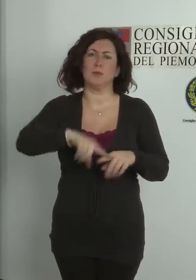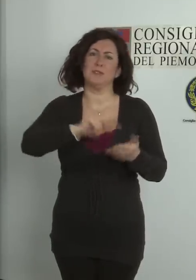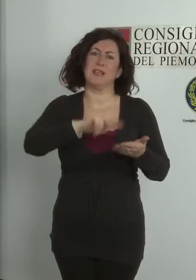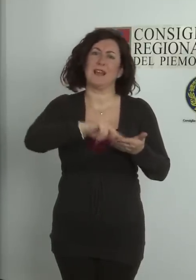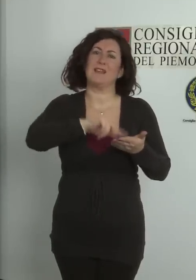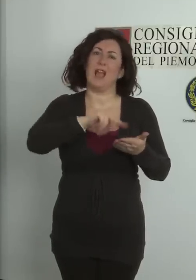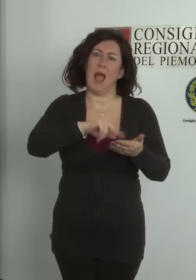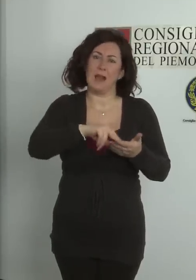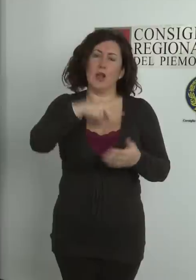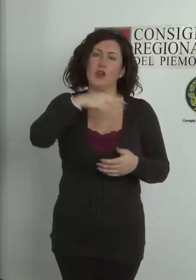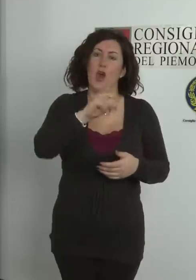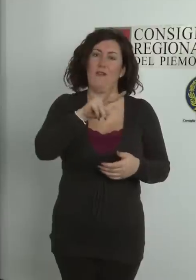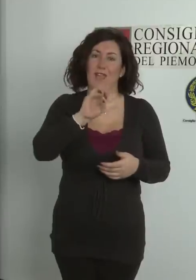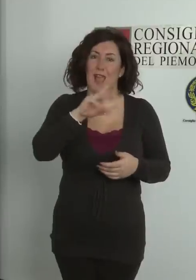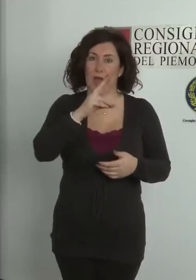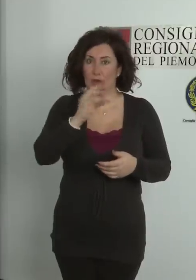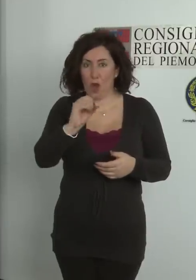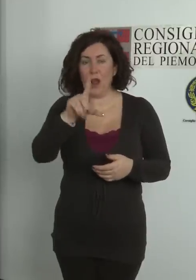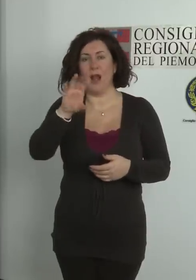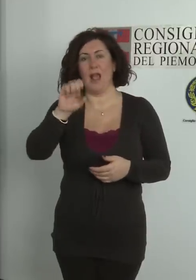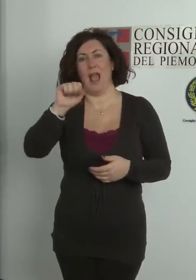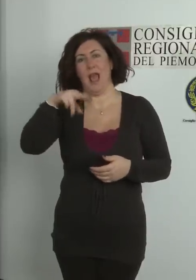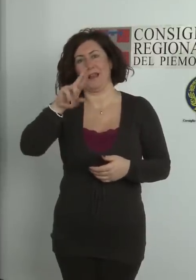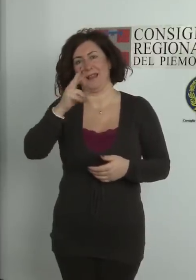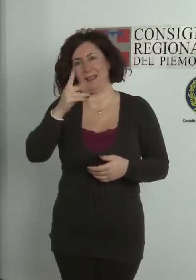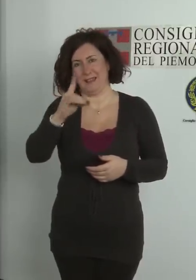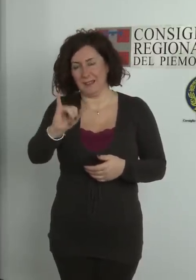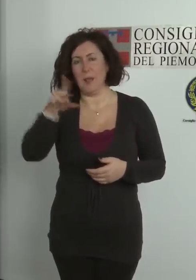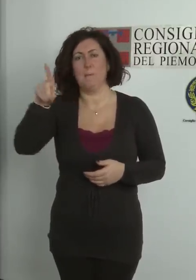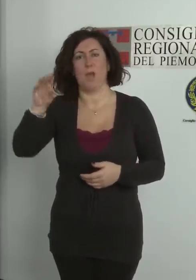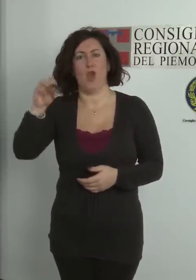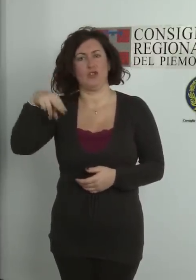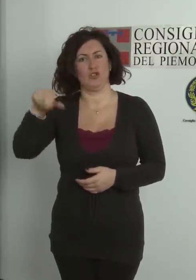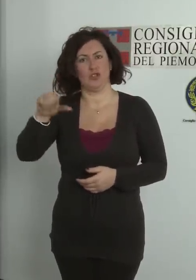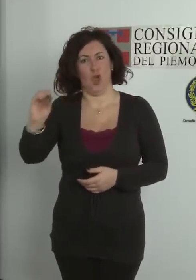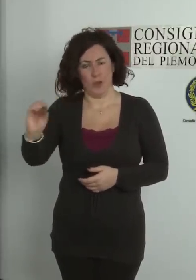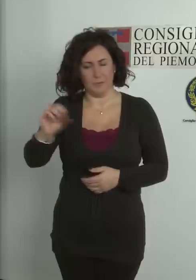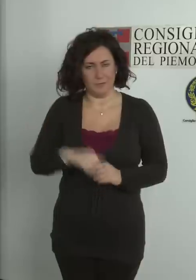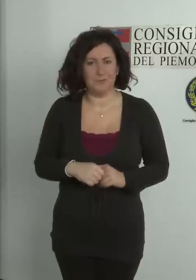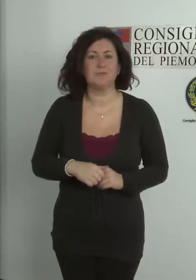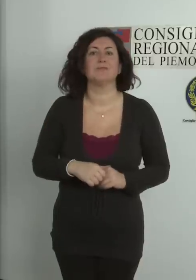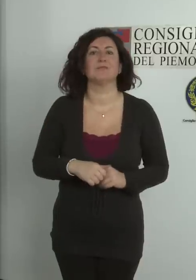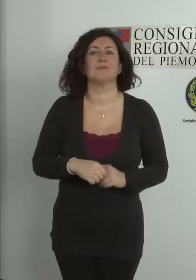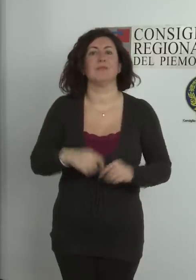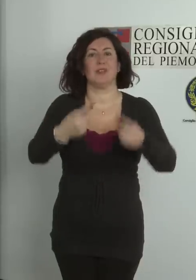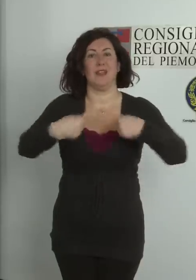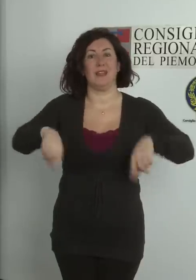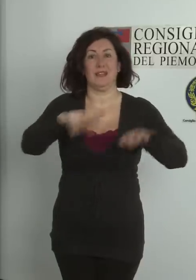lorenzo leardi e tullio ponso le sedute del 18 19 e 20 dicembre il consiglio regionale ha approvato